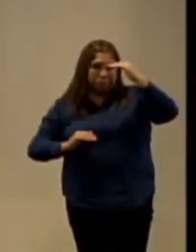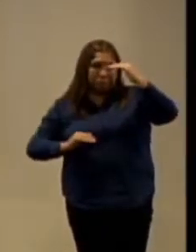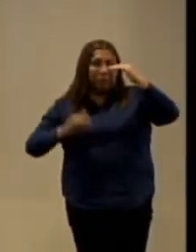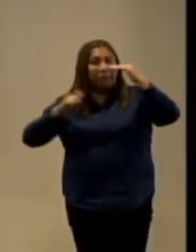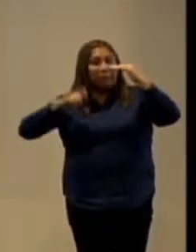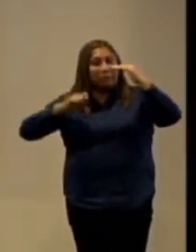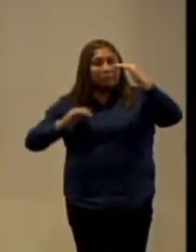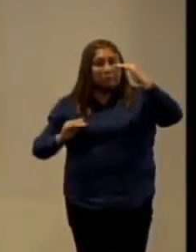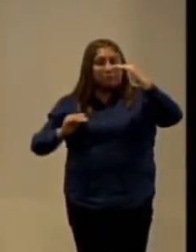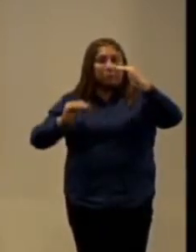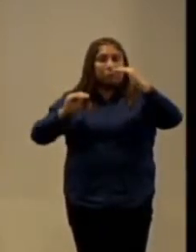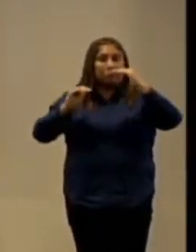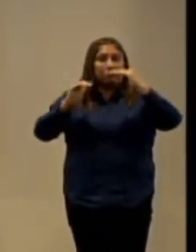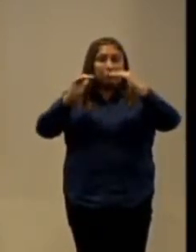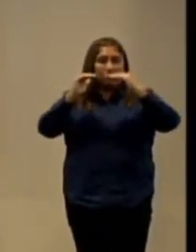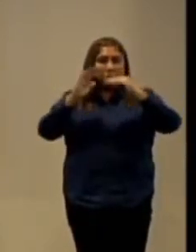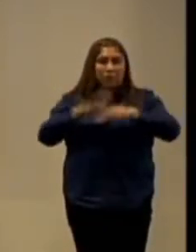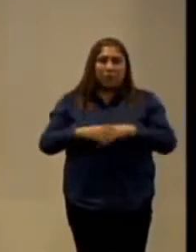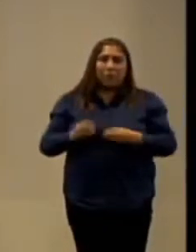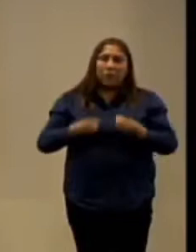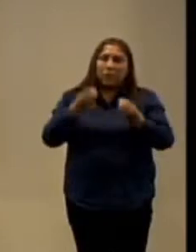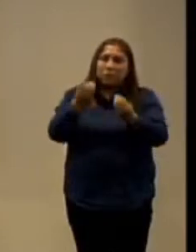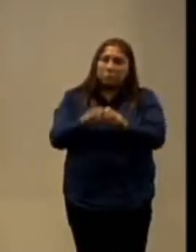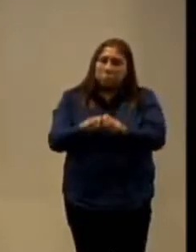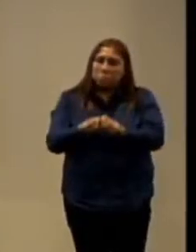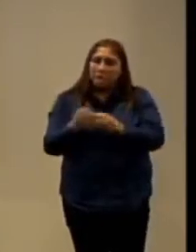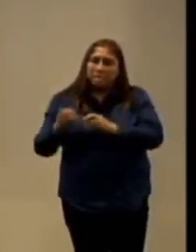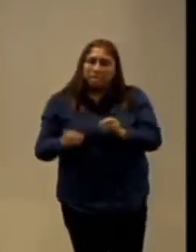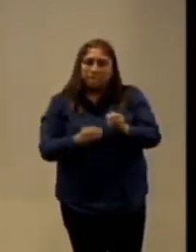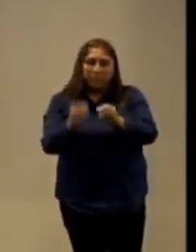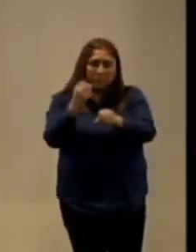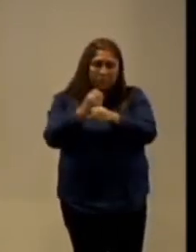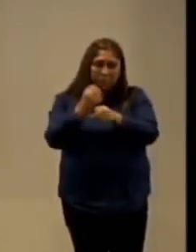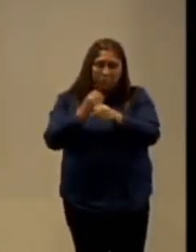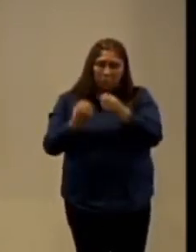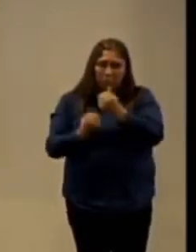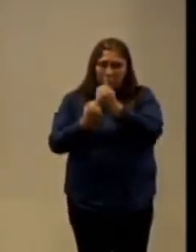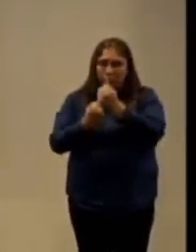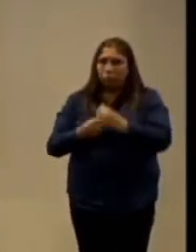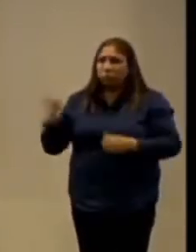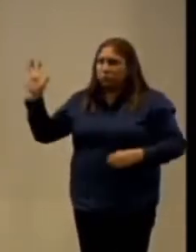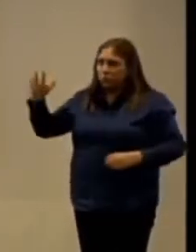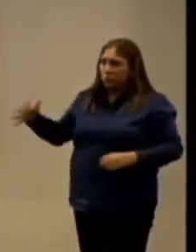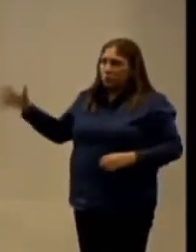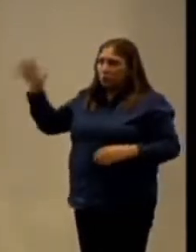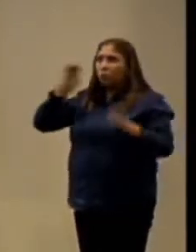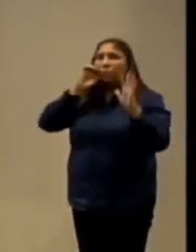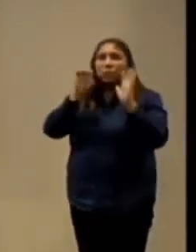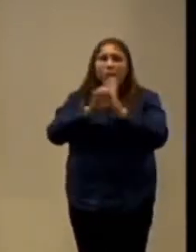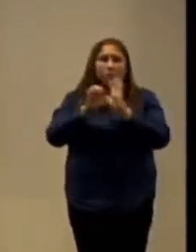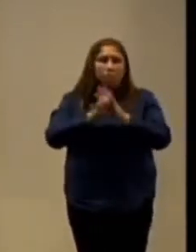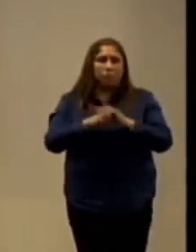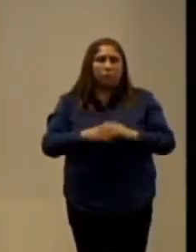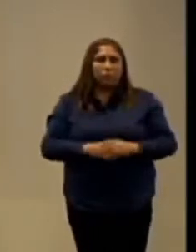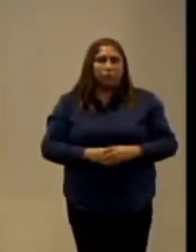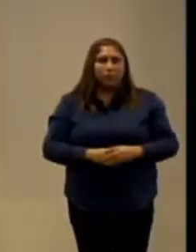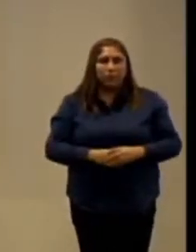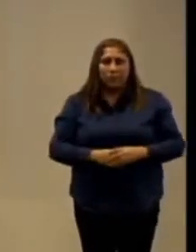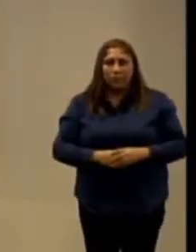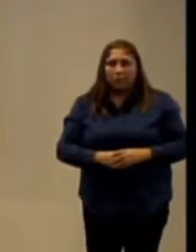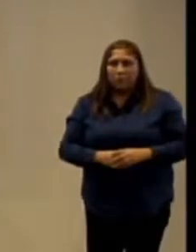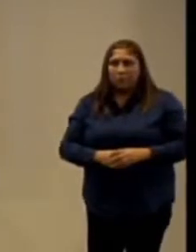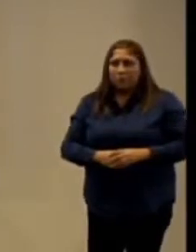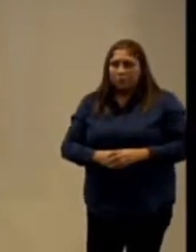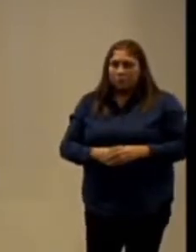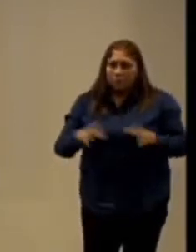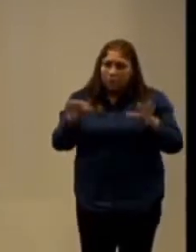superar, se diseñan intervenciones, ¿no? Esos son algunos ejemplos de becas que tenemos.